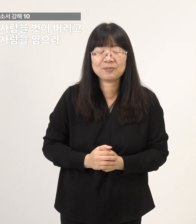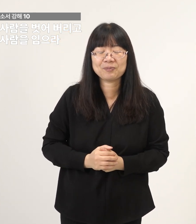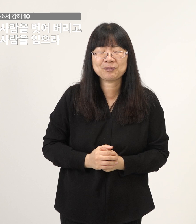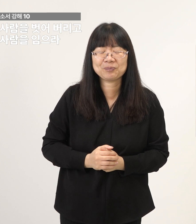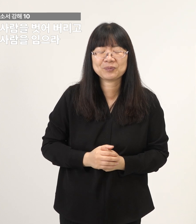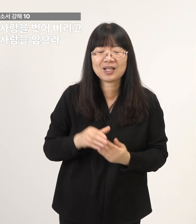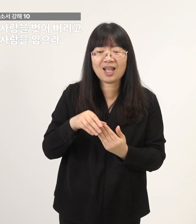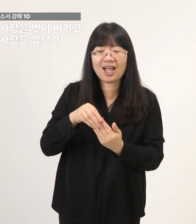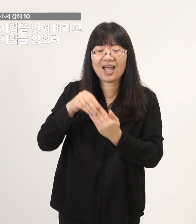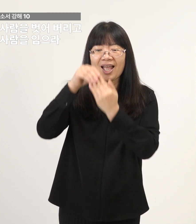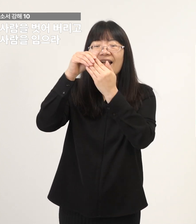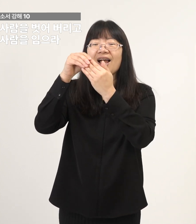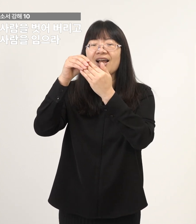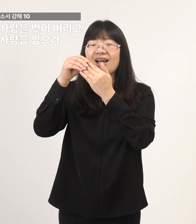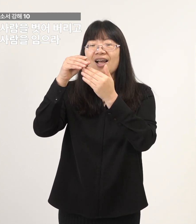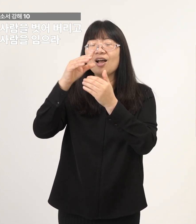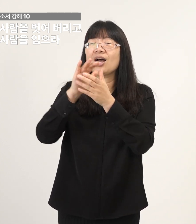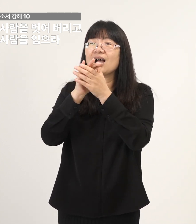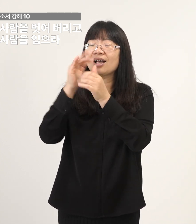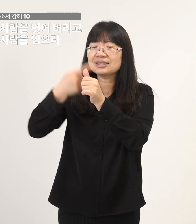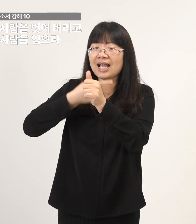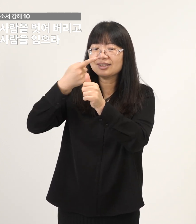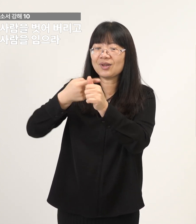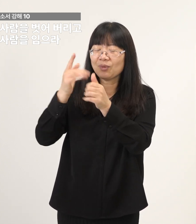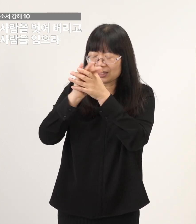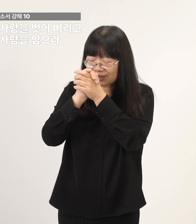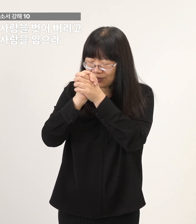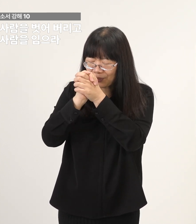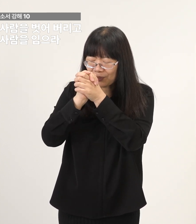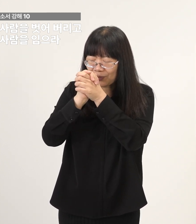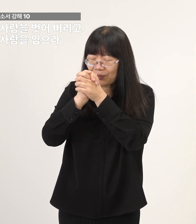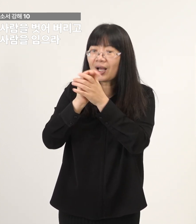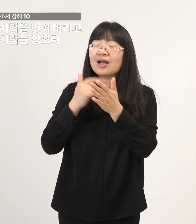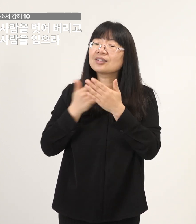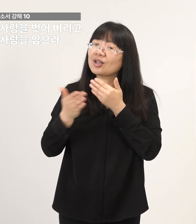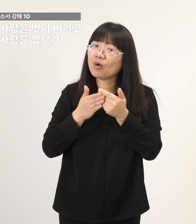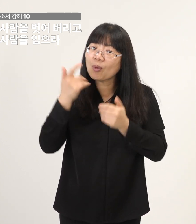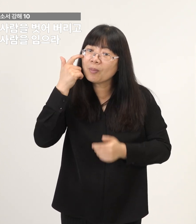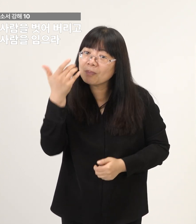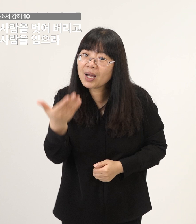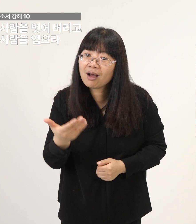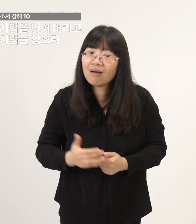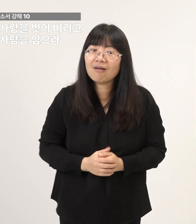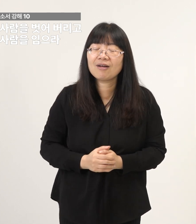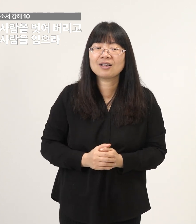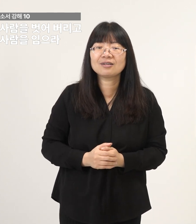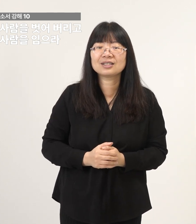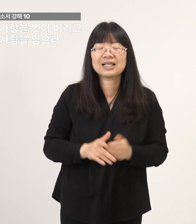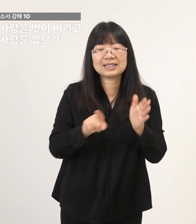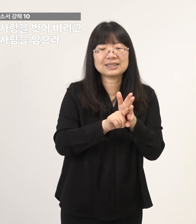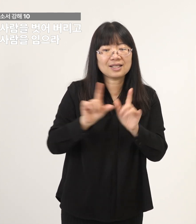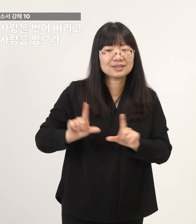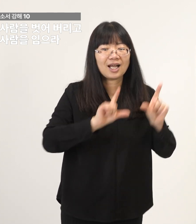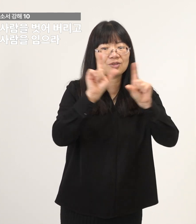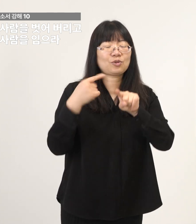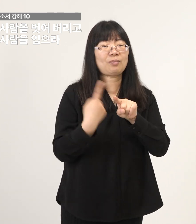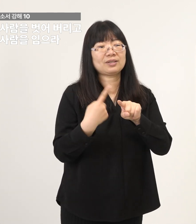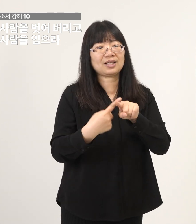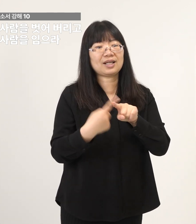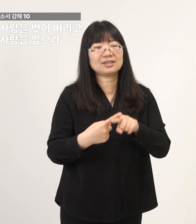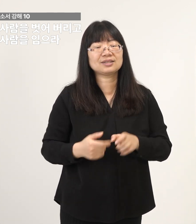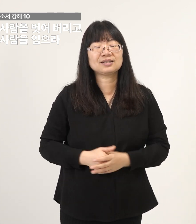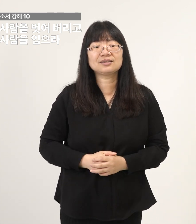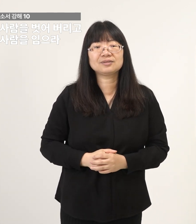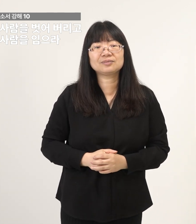끌려 올라가는 기도에 그 영역의 체험을 해보셨나요? 신앙생활도 똑같아요.